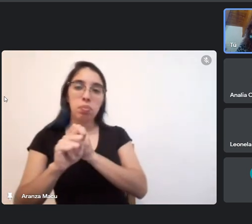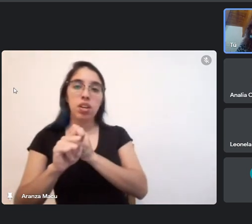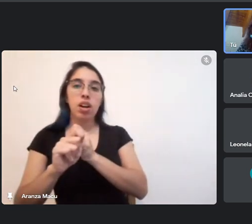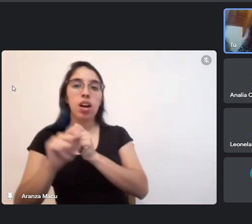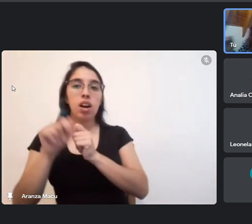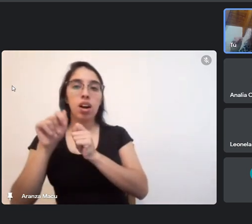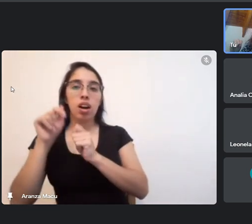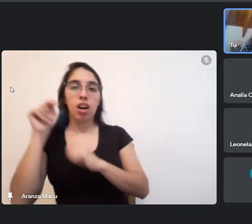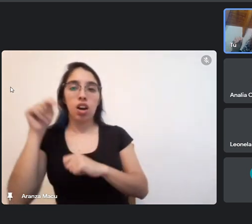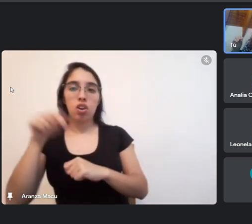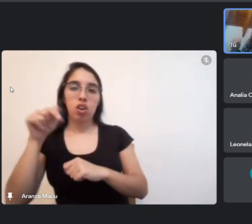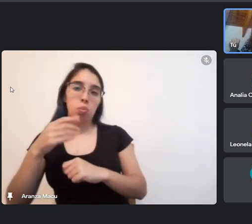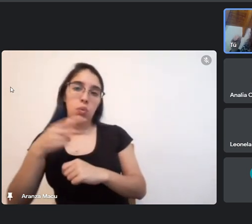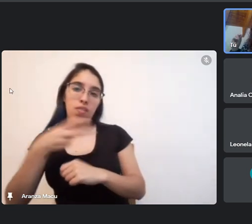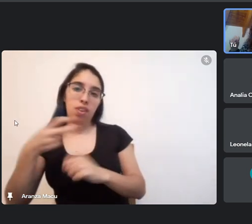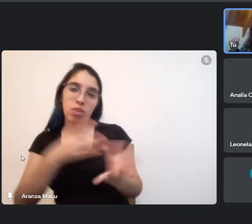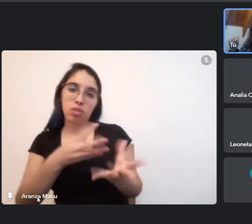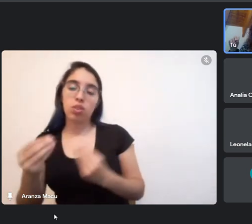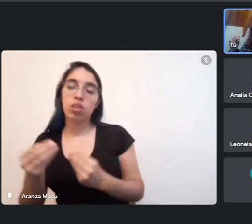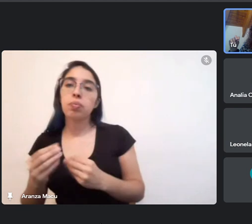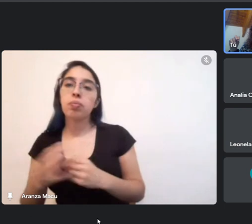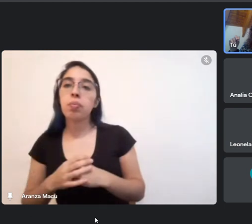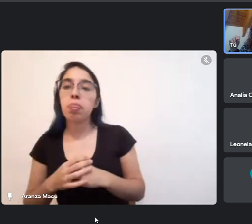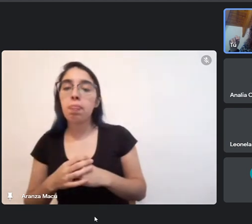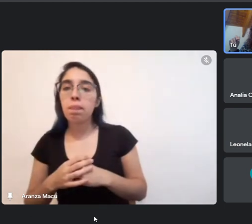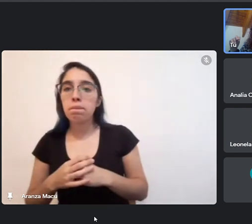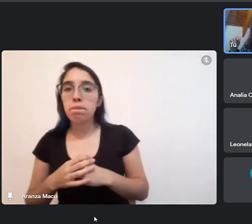o cuando están como verbos principales.